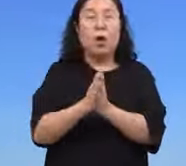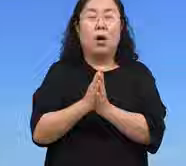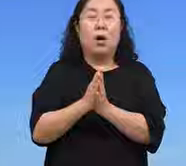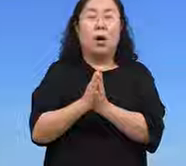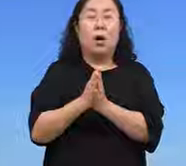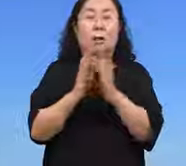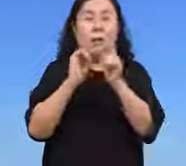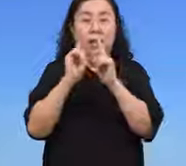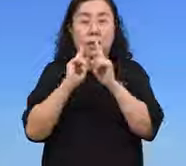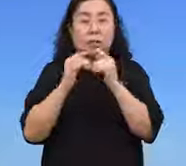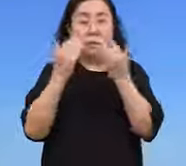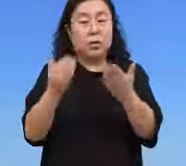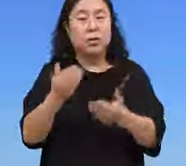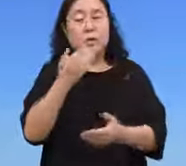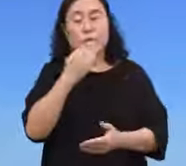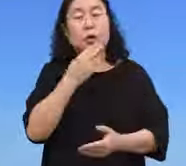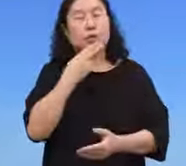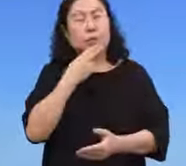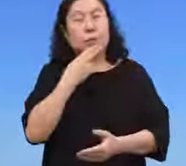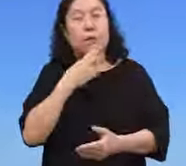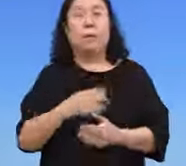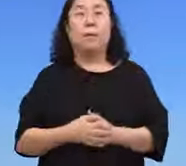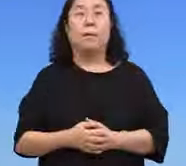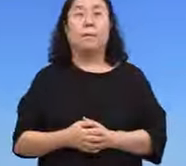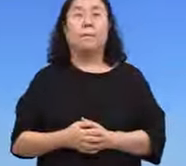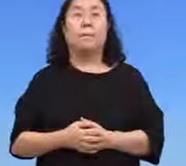말씀을 드릴 게 생각이 나질 않습니다.